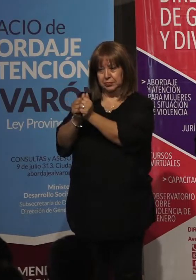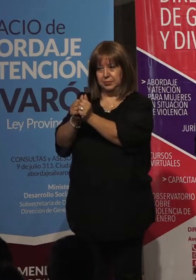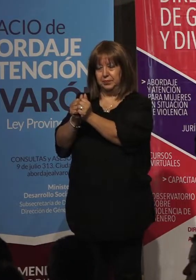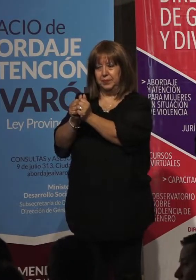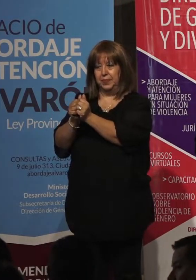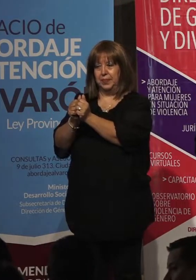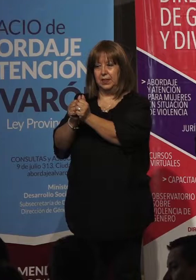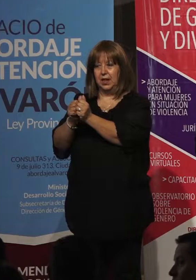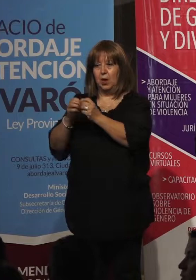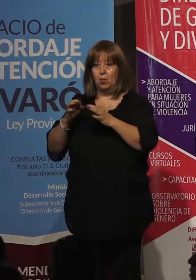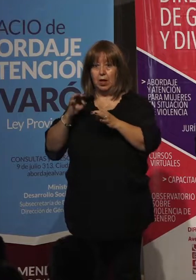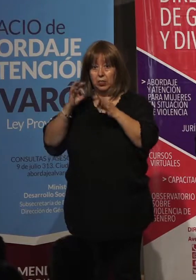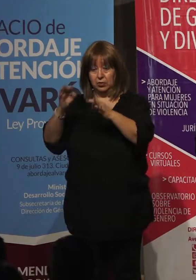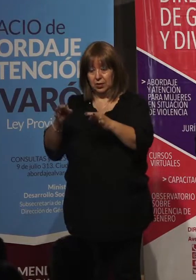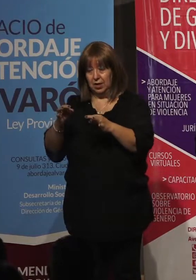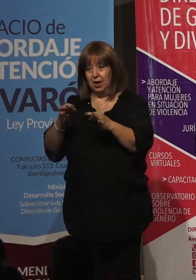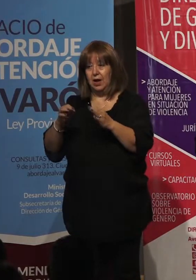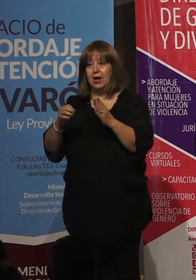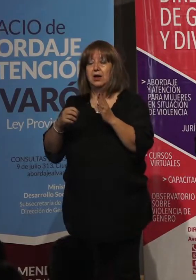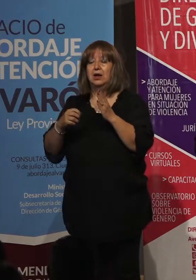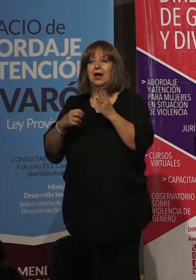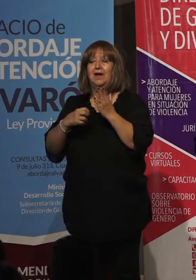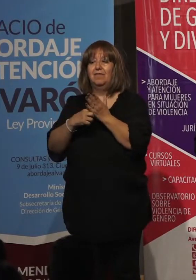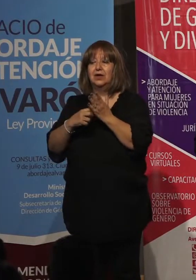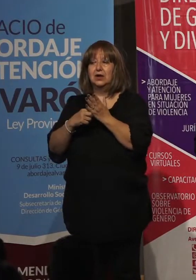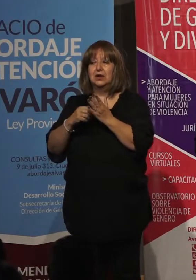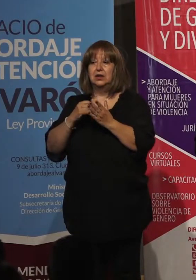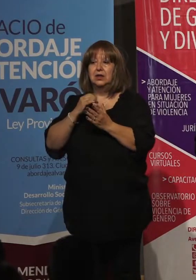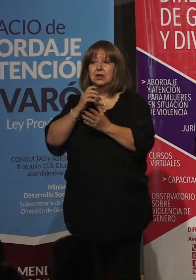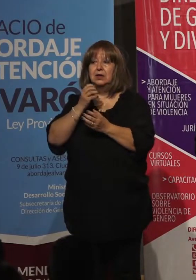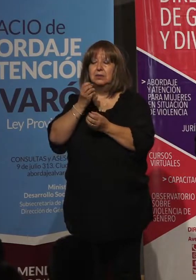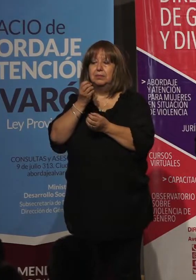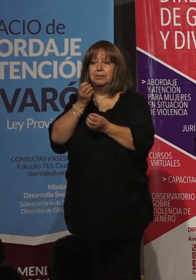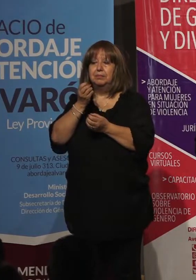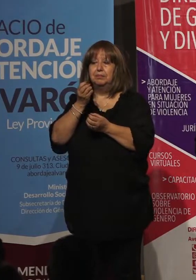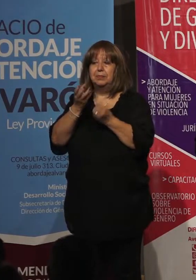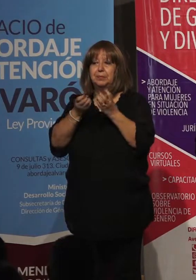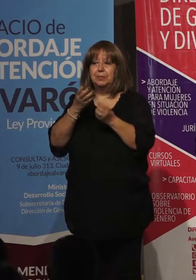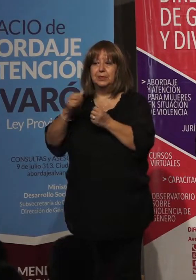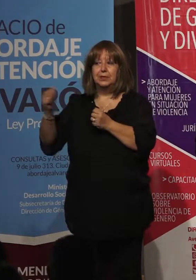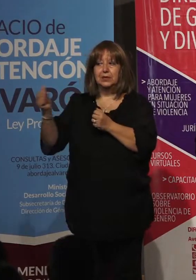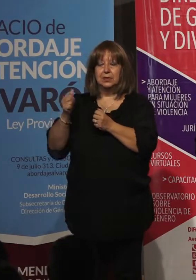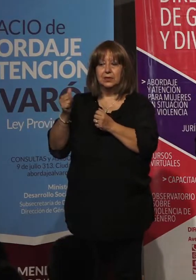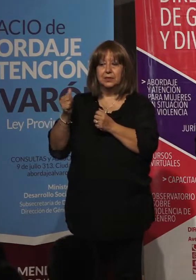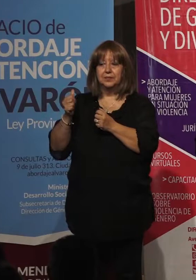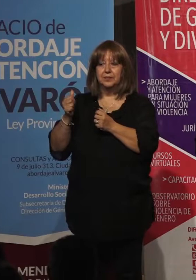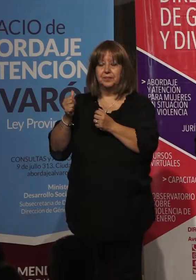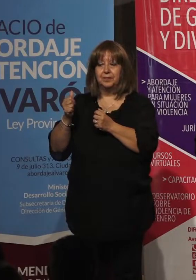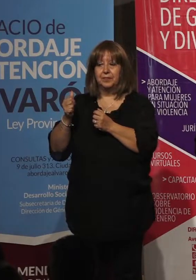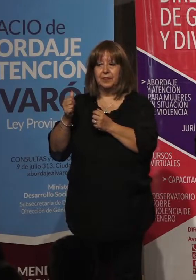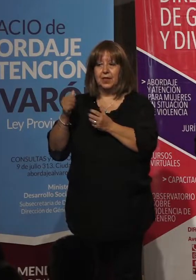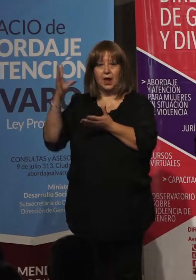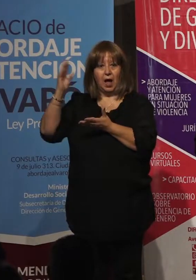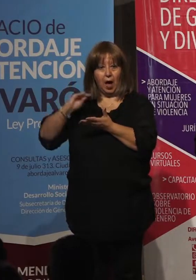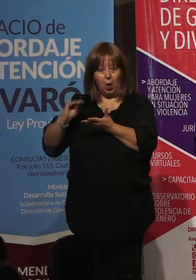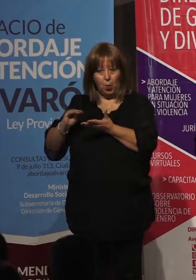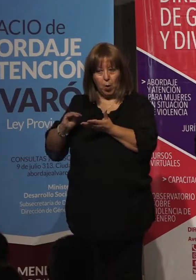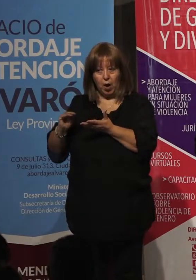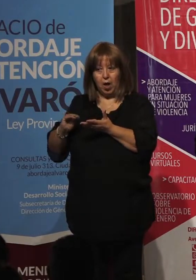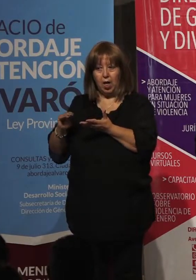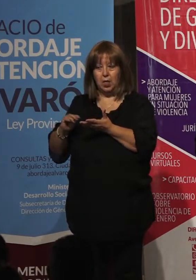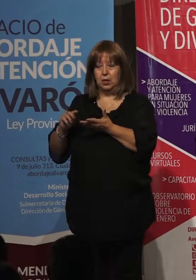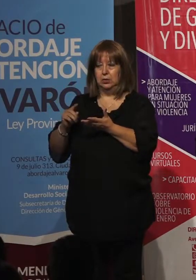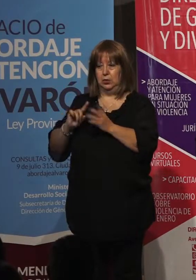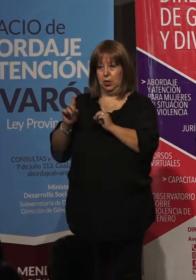Cuando llegas a la unidad fiscal, ¿sí?, y le van a tomar la denuncia, no te permiten ingresar. Si sos abogado, si sos cualquier